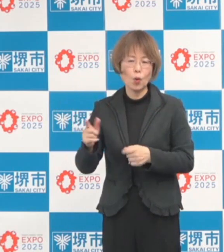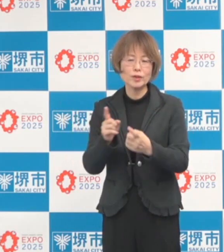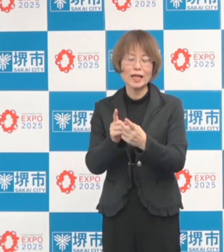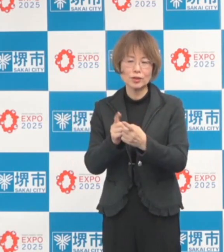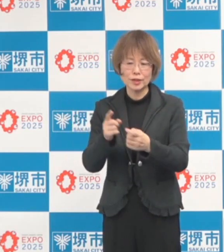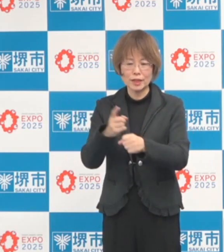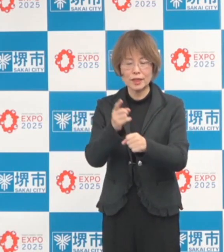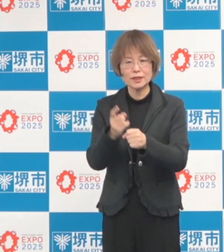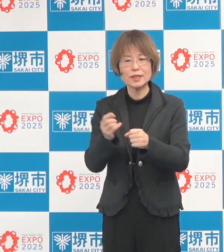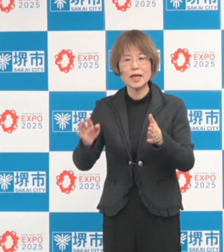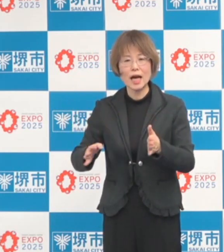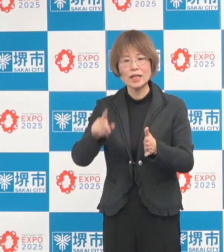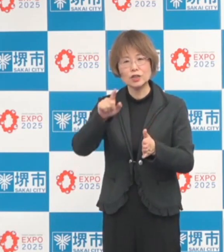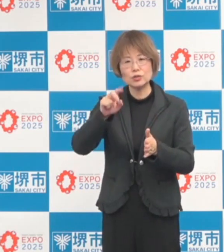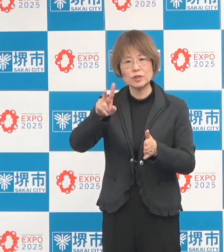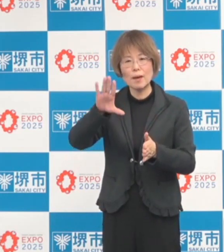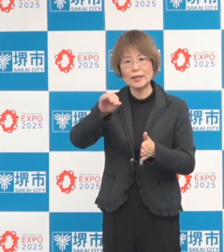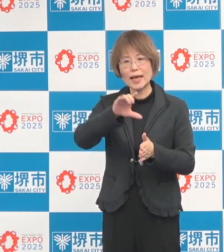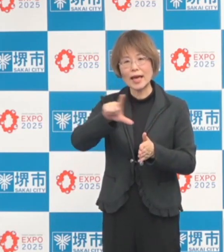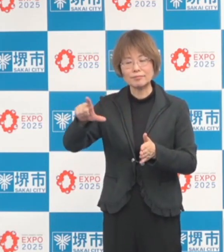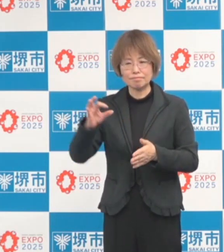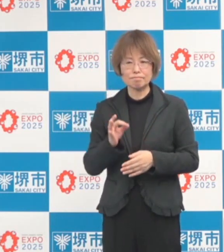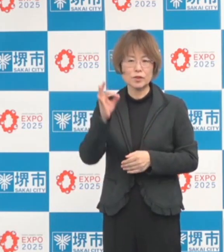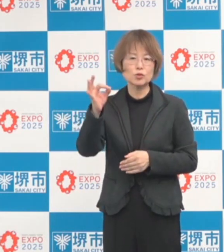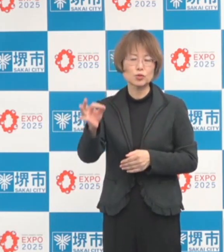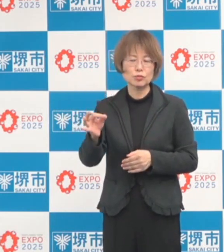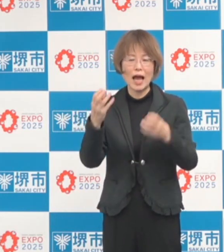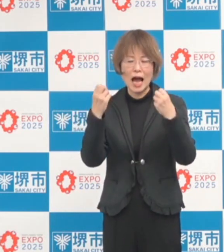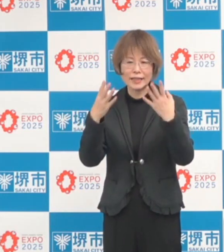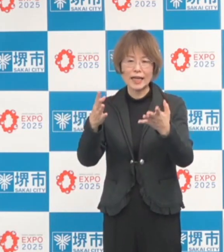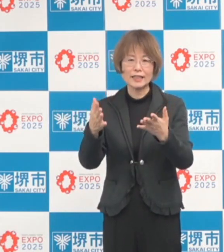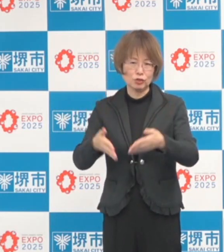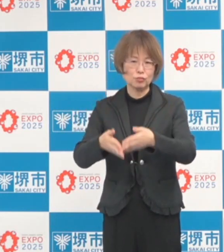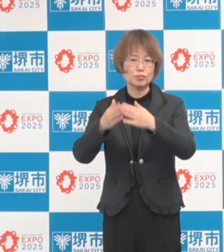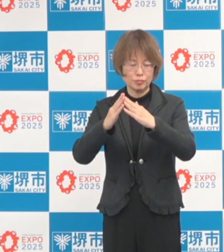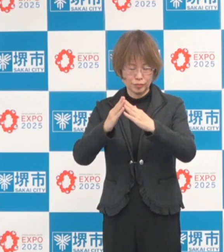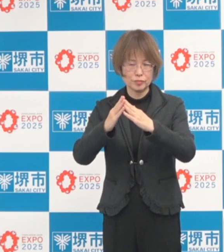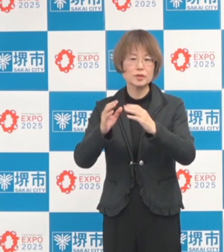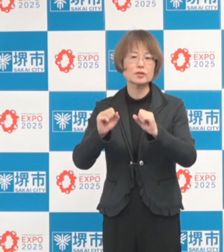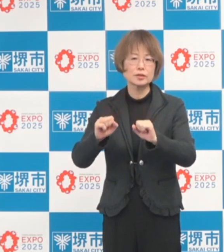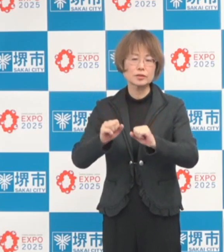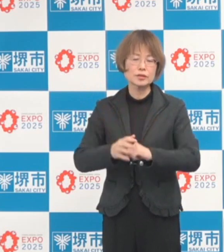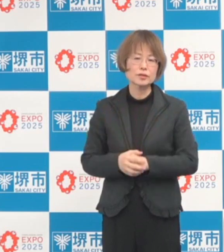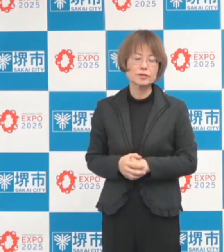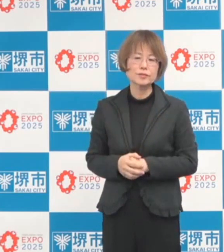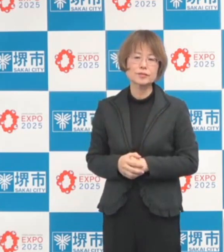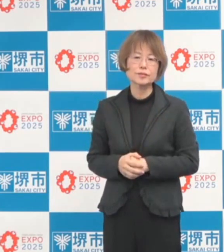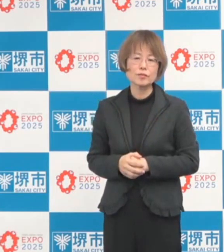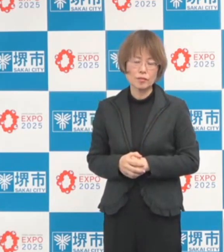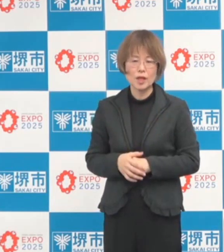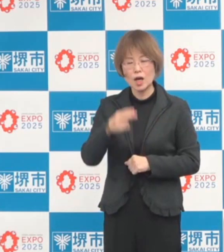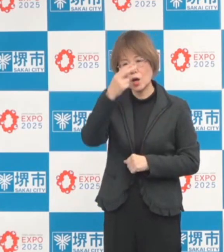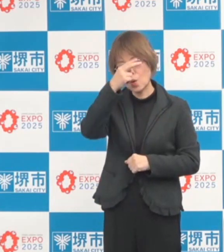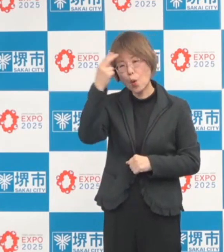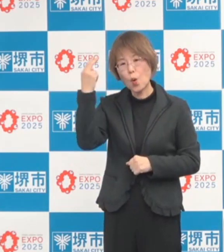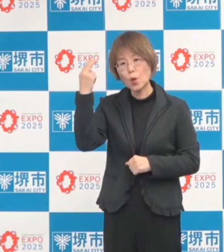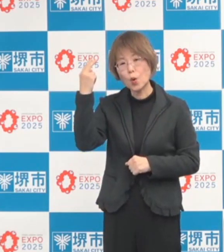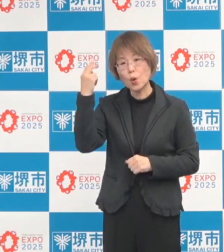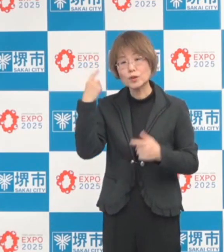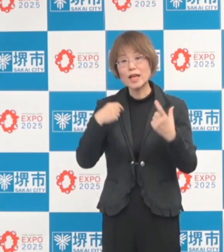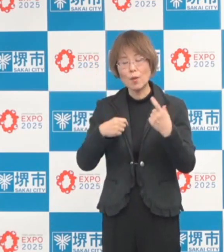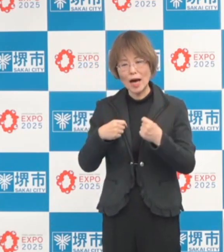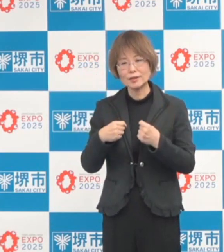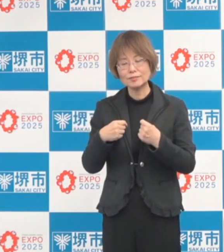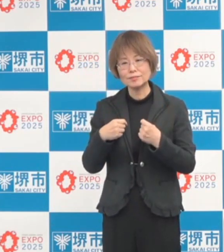額12万円を給付する制度を新たに創設をいたします。また高校生等は対